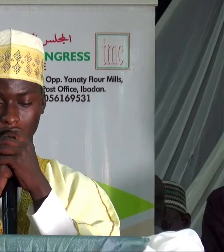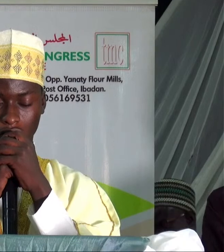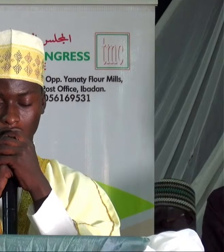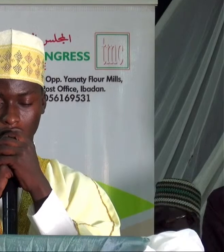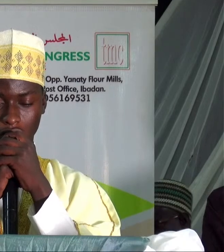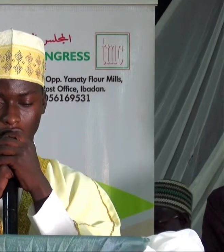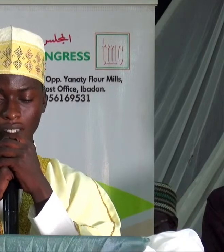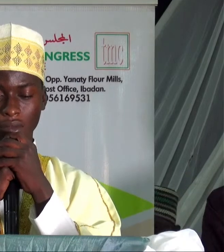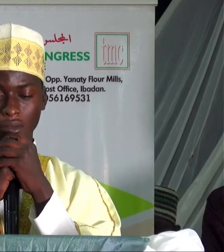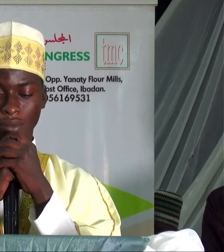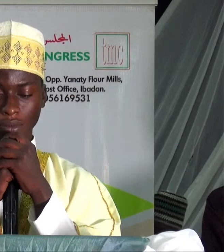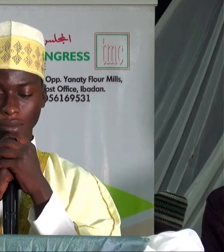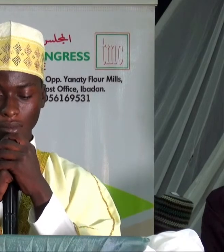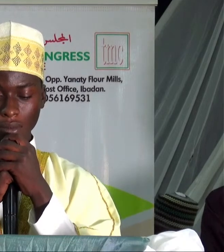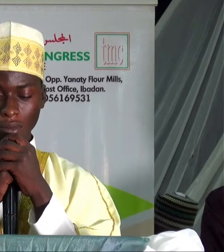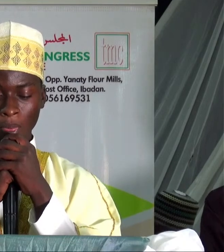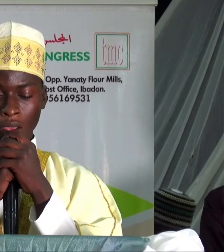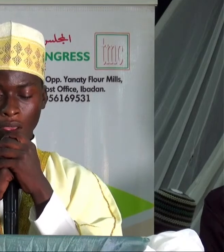يظلمون